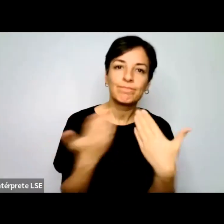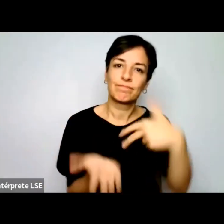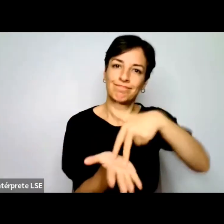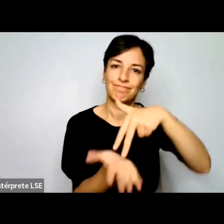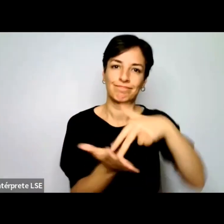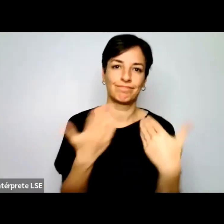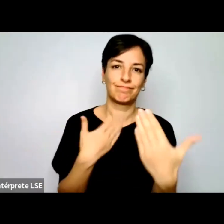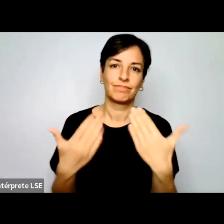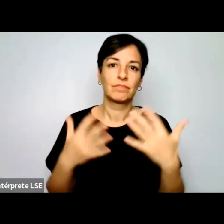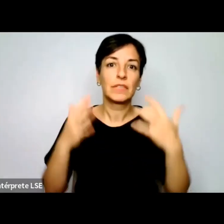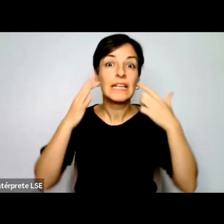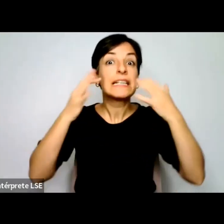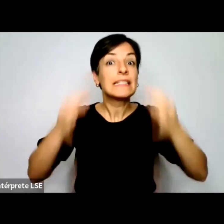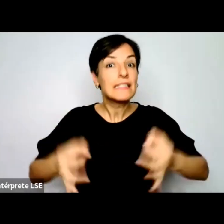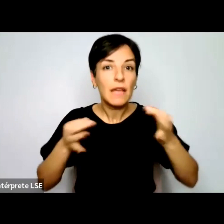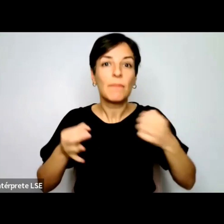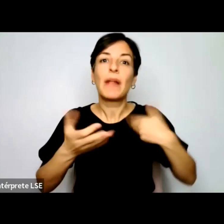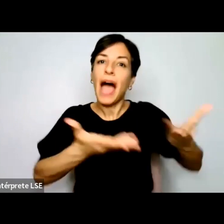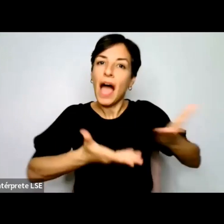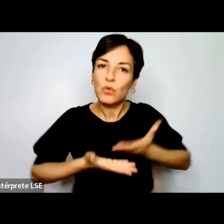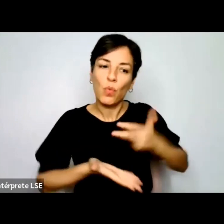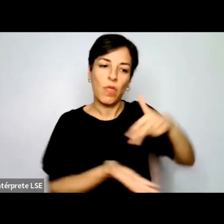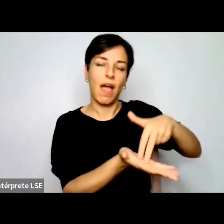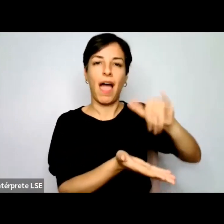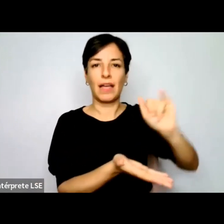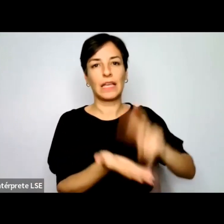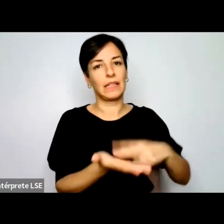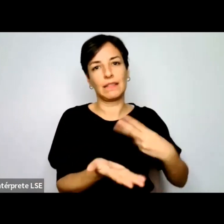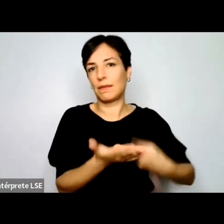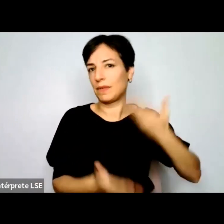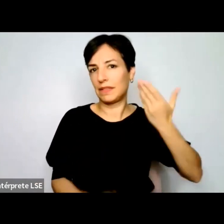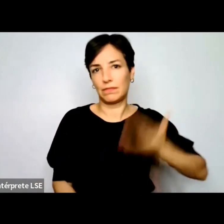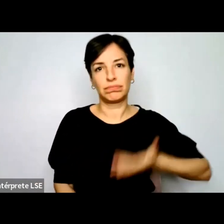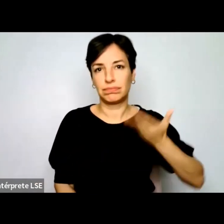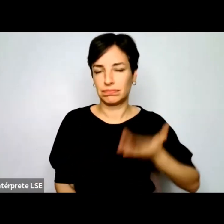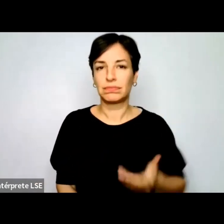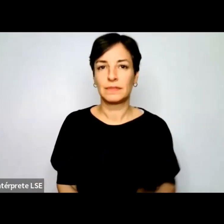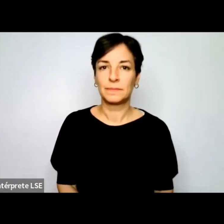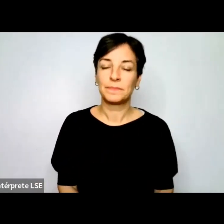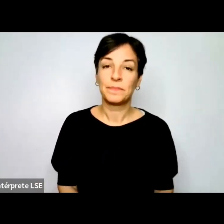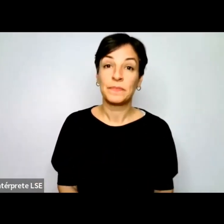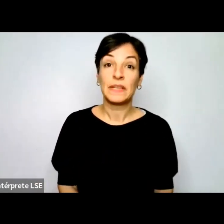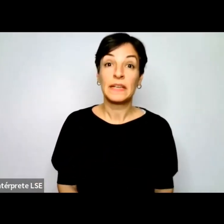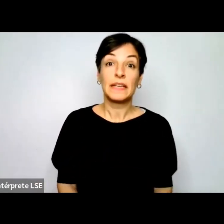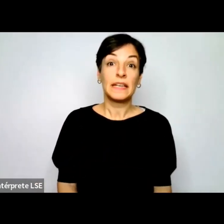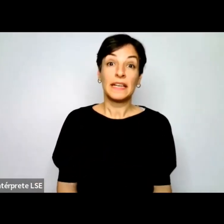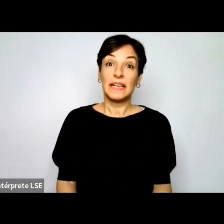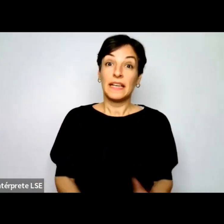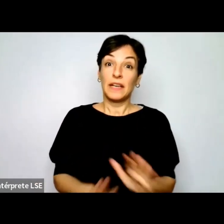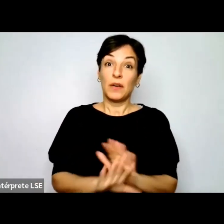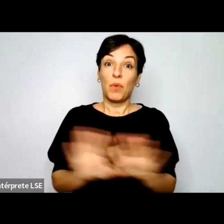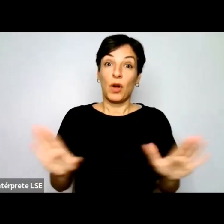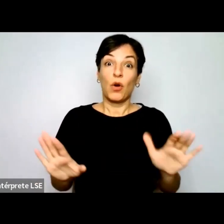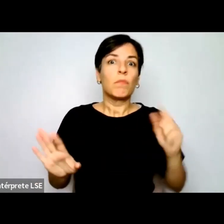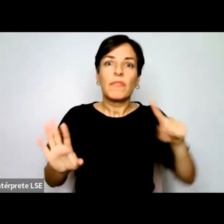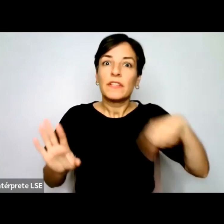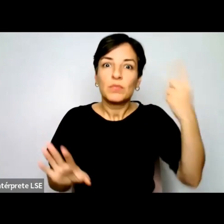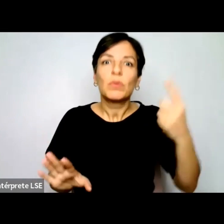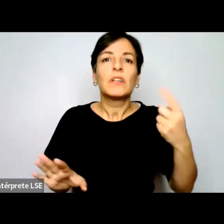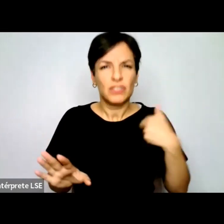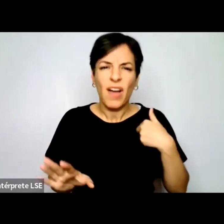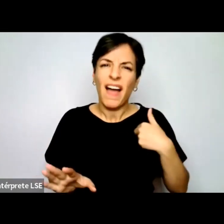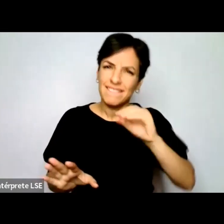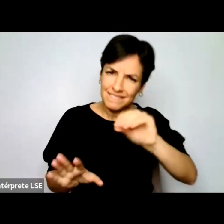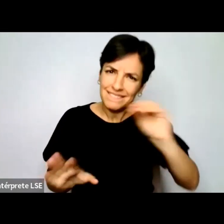bueno, siempre con la presencia y con la ayuda de un intérprete. Es fundamental. Y bueno, pues yo luego sí os animo a que si